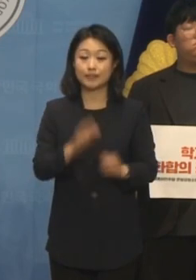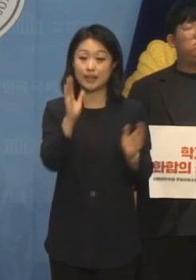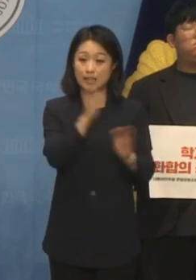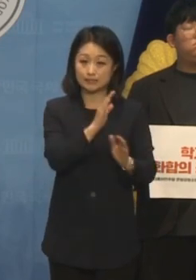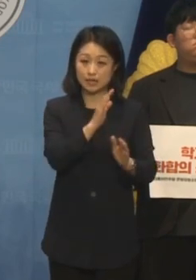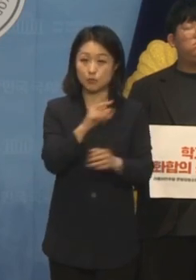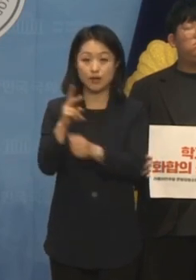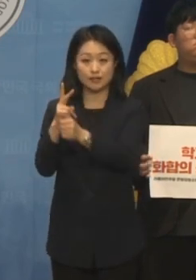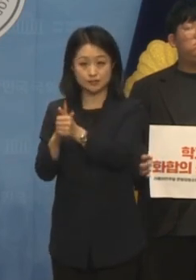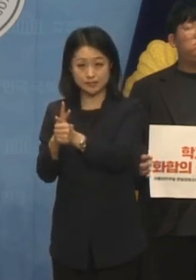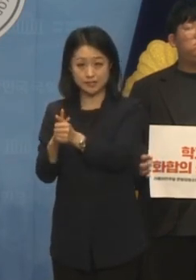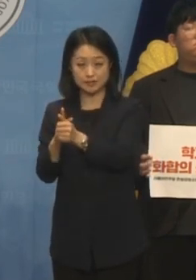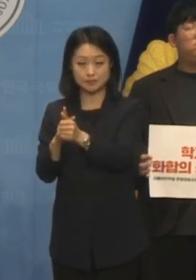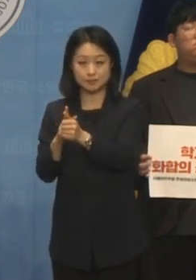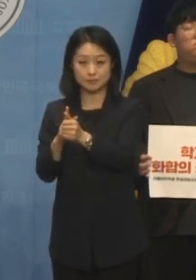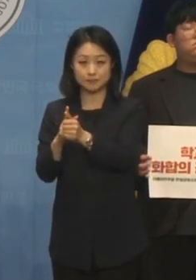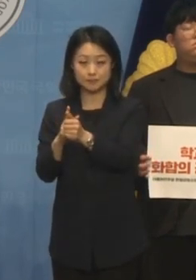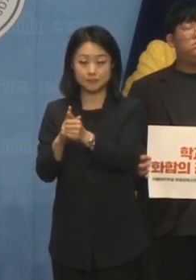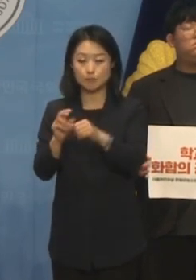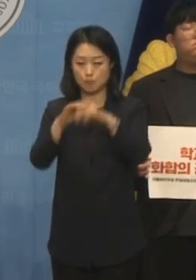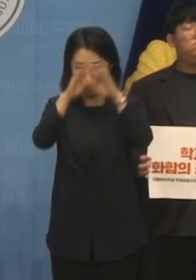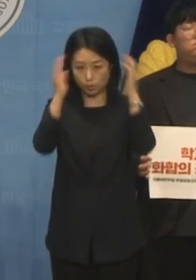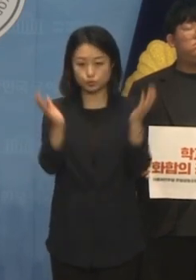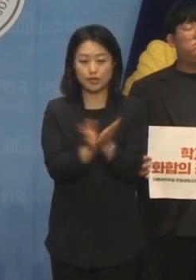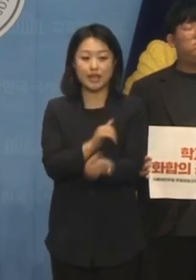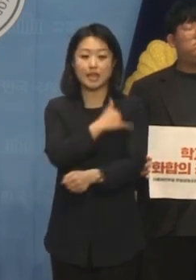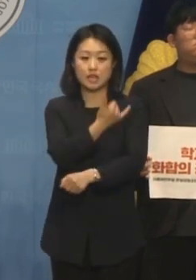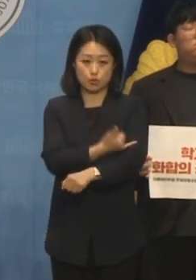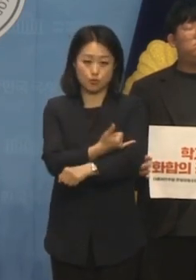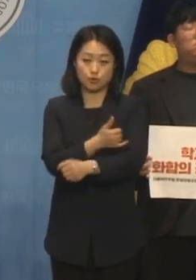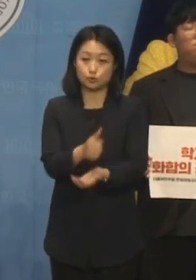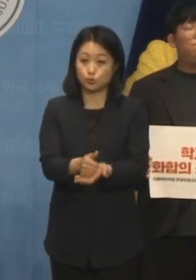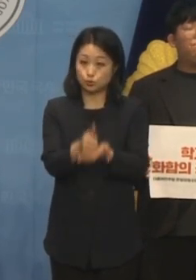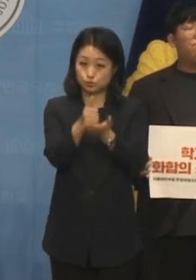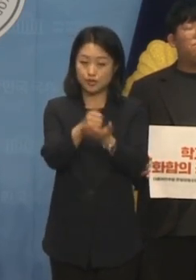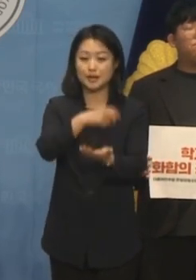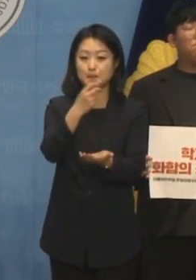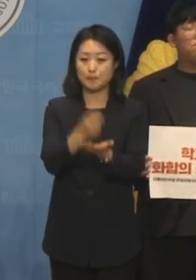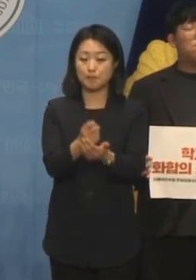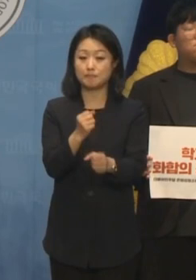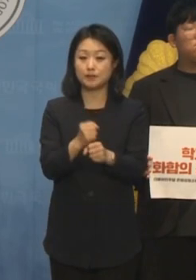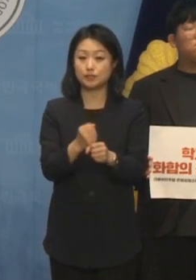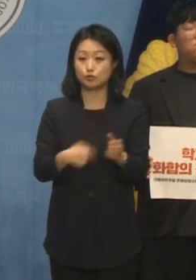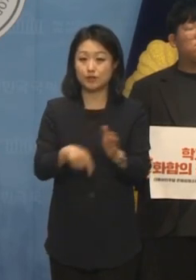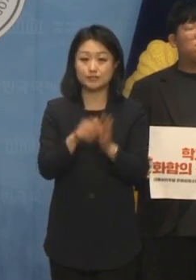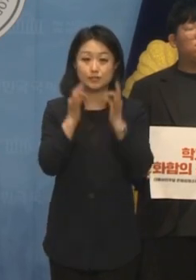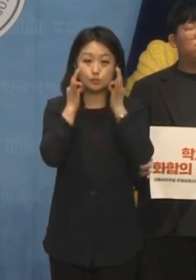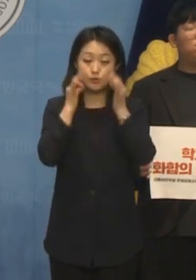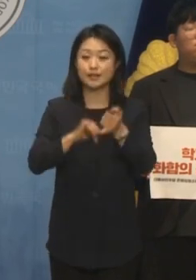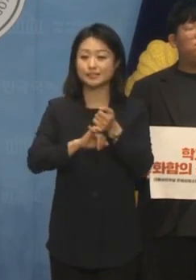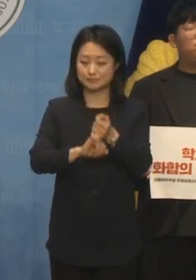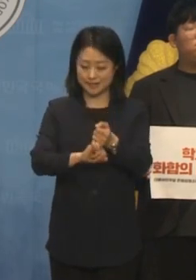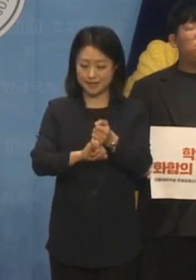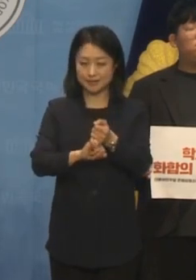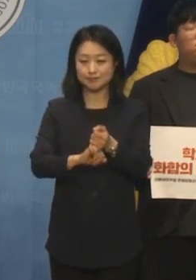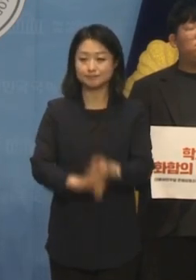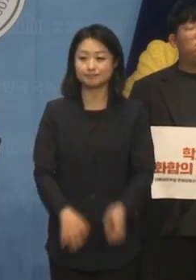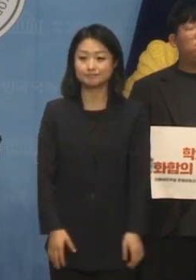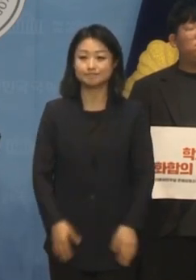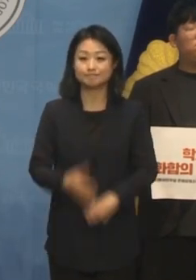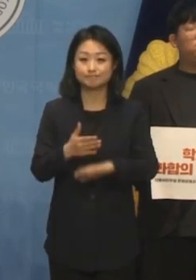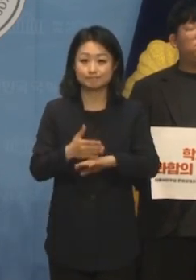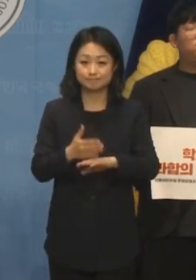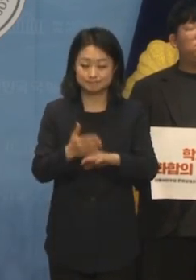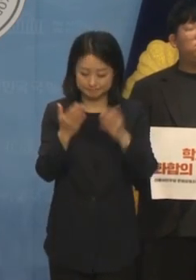학생과 교사 모두의 인권이 보장되는 입법을 위해서 적극적으로 나설 것임을 약속드립니다.